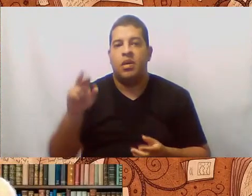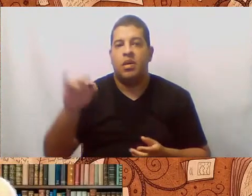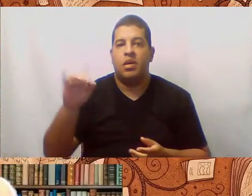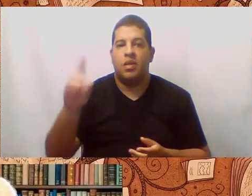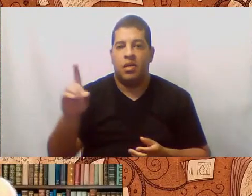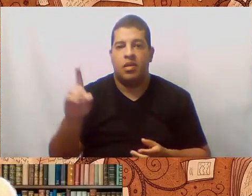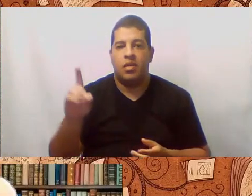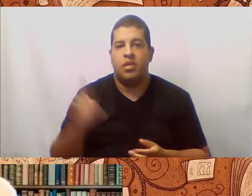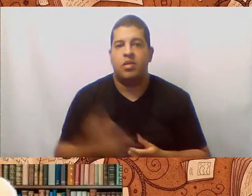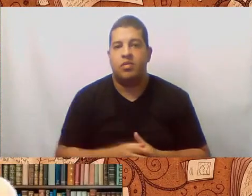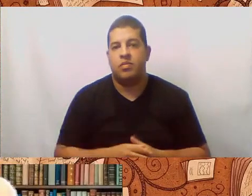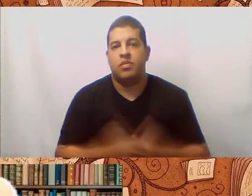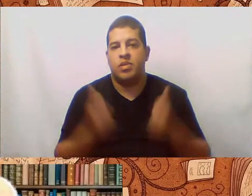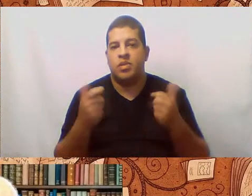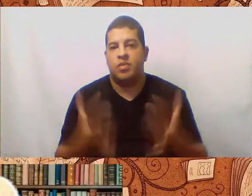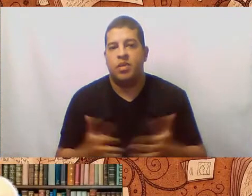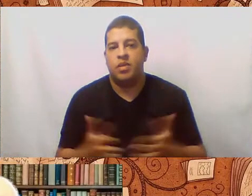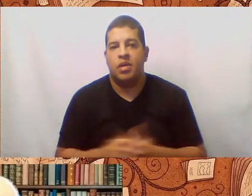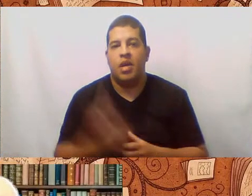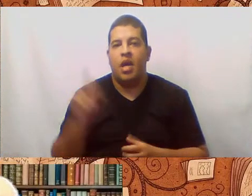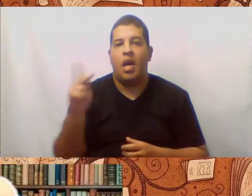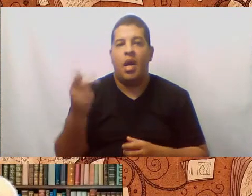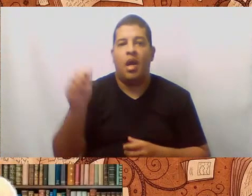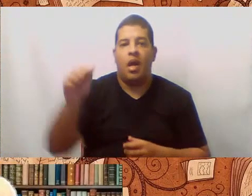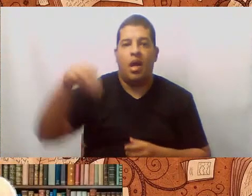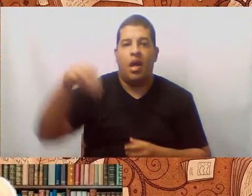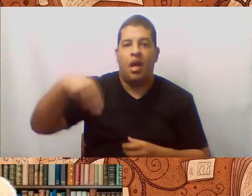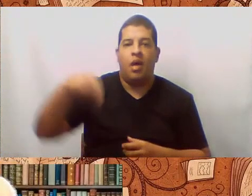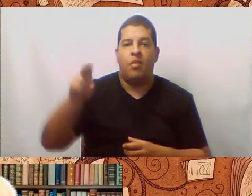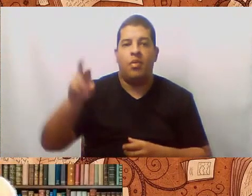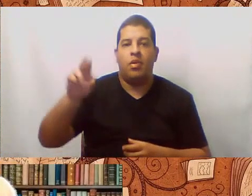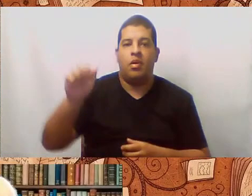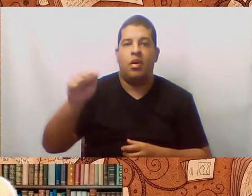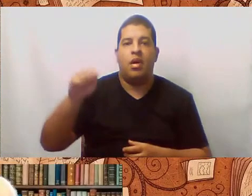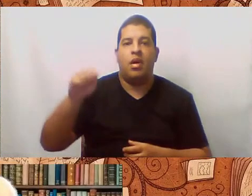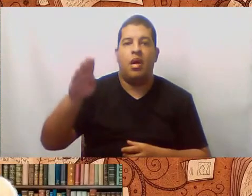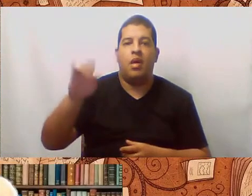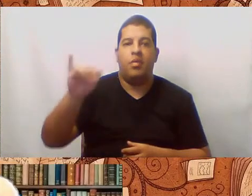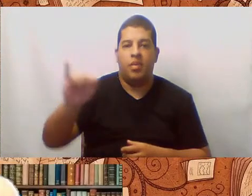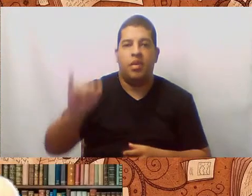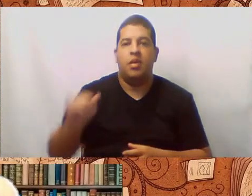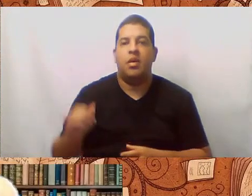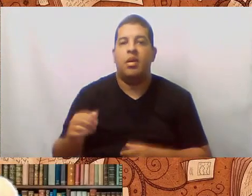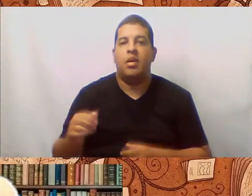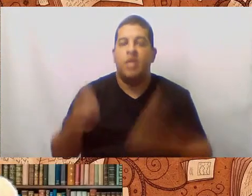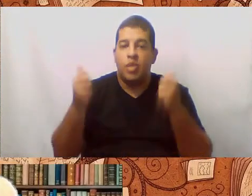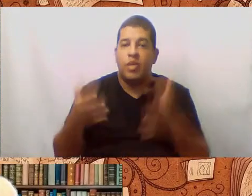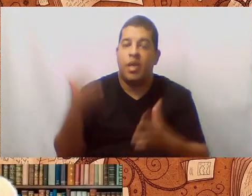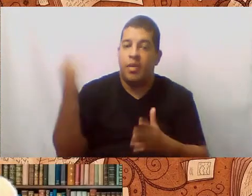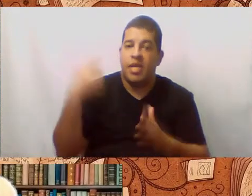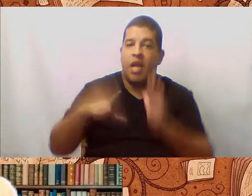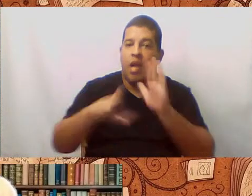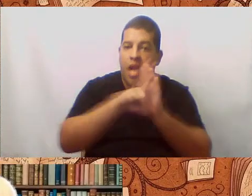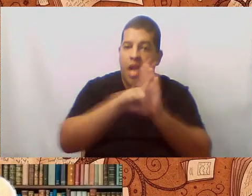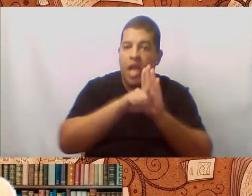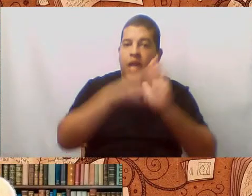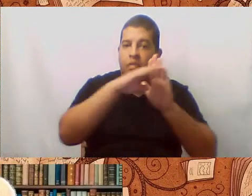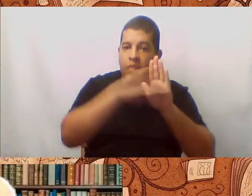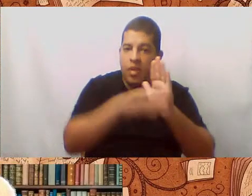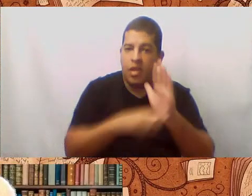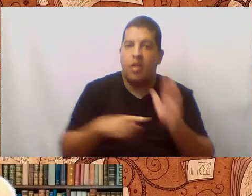mostra claramente sobre o que era a violência através das leis da época. Então, a violência é um contexto histórico, assim